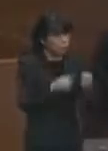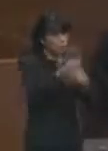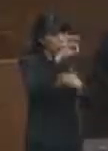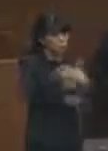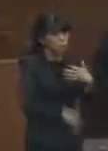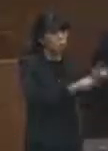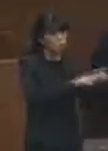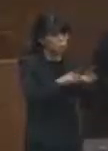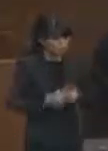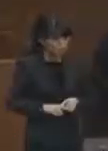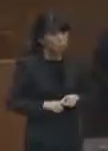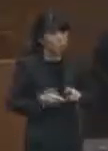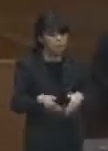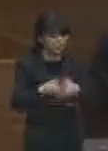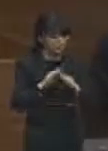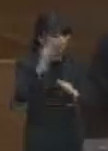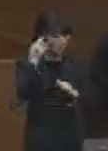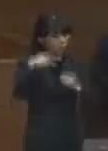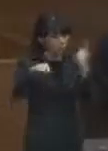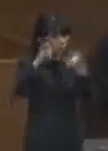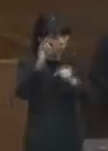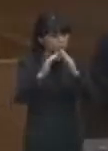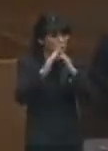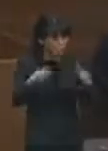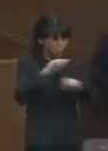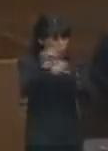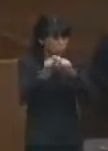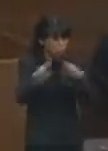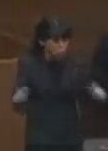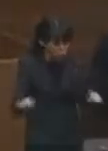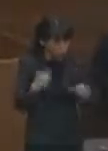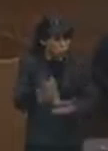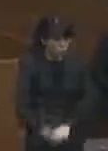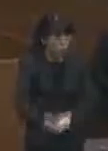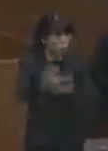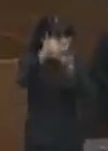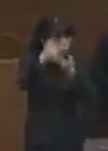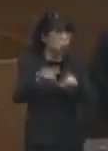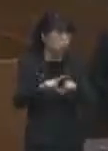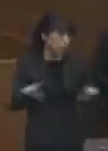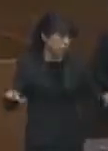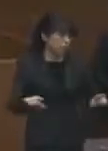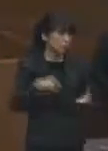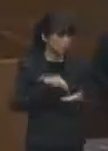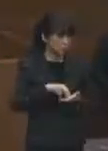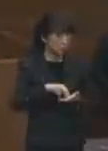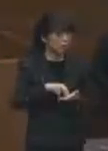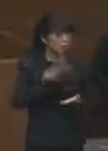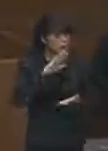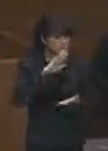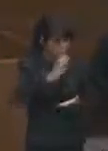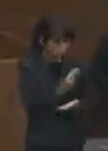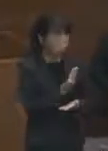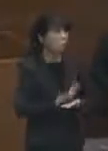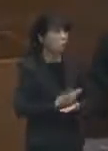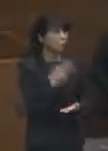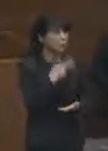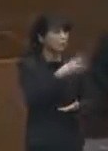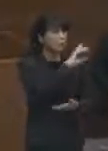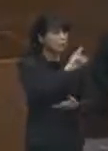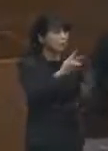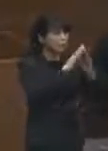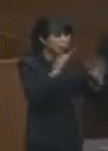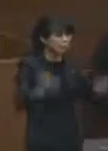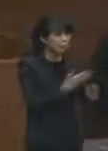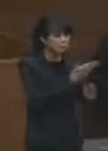づき設置された検討委員会が出された結論を尊重すべき立場にではございますけれども、市議会の意